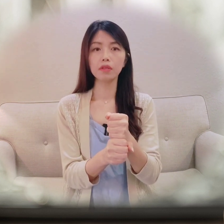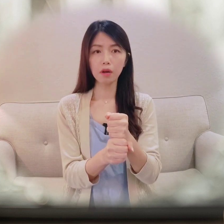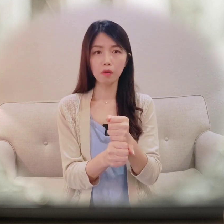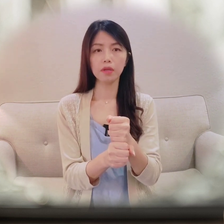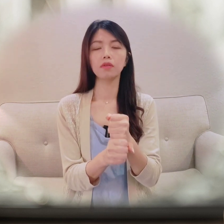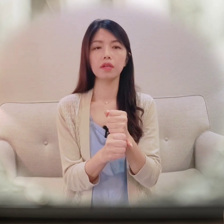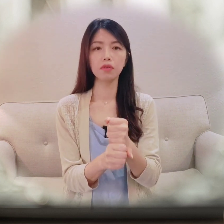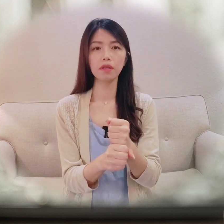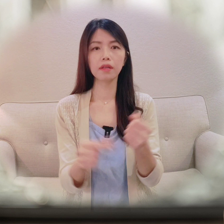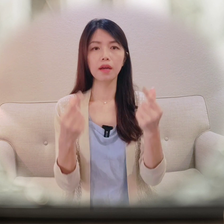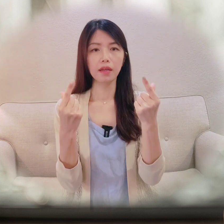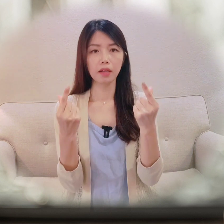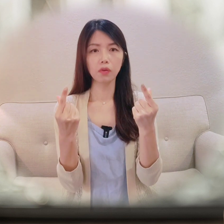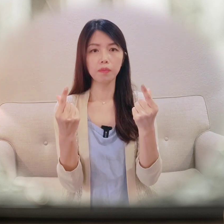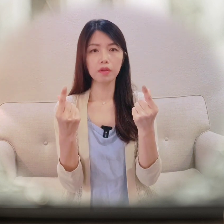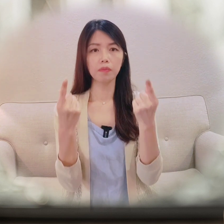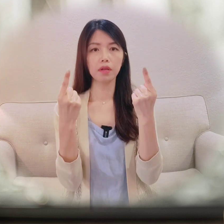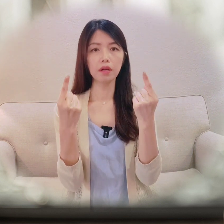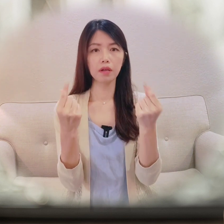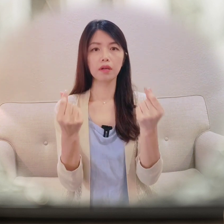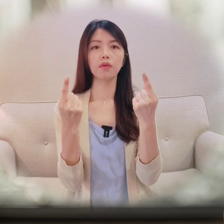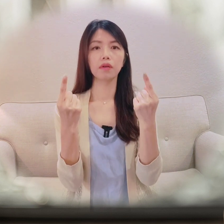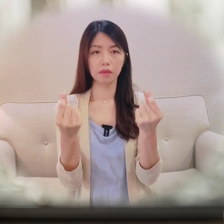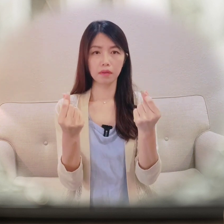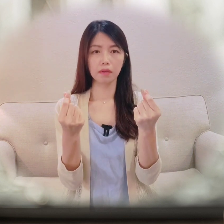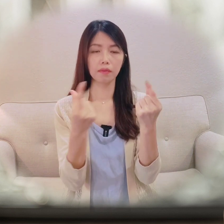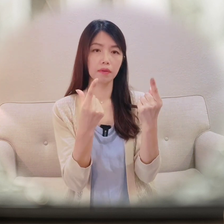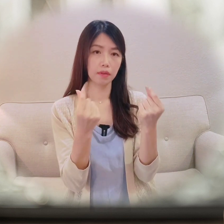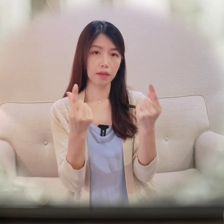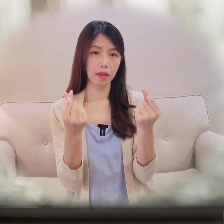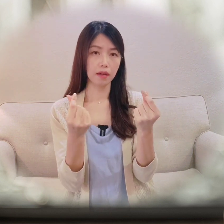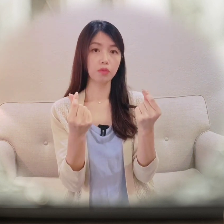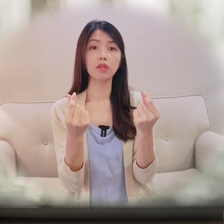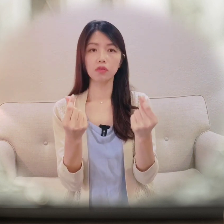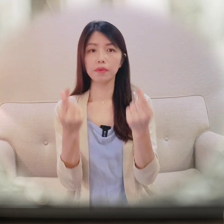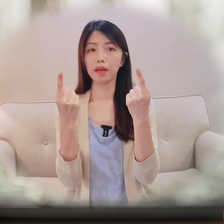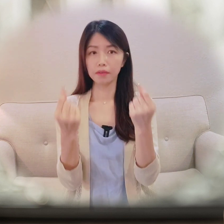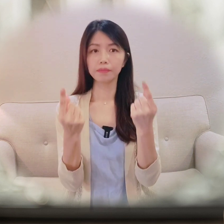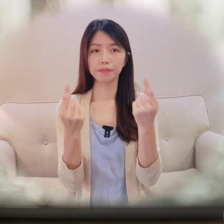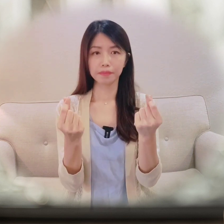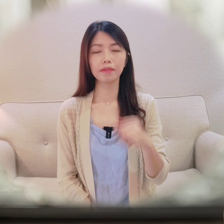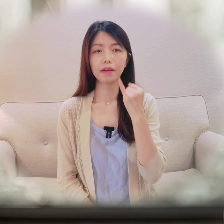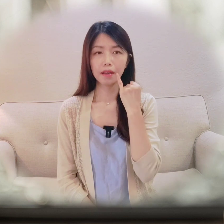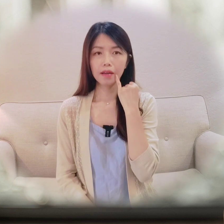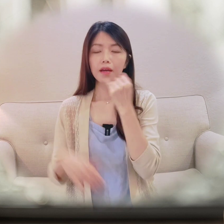하듯, 뭐뭐처럼, 이런 뜻의 수어는 양손 엄지검지를 탁 부딪혀 주시면 돼요.